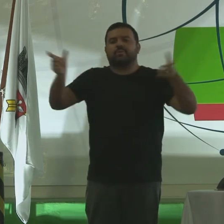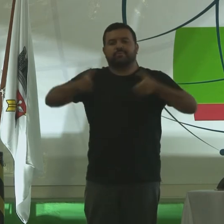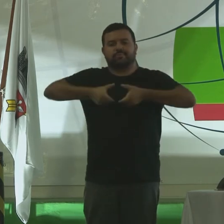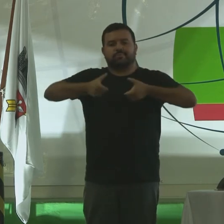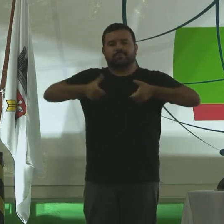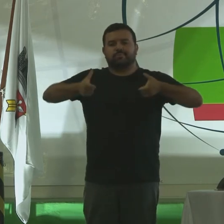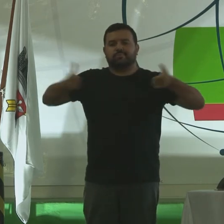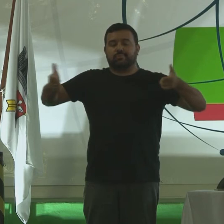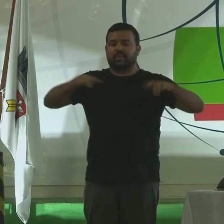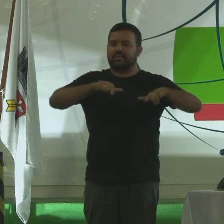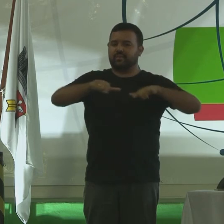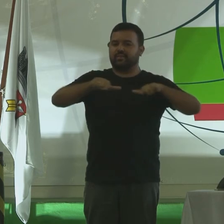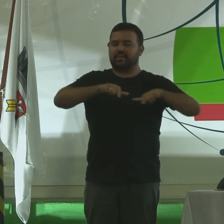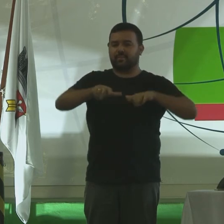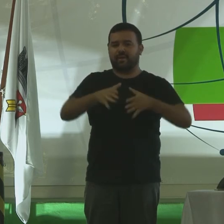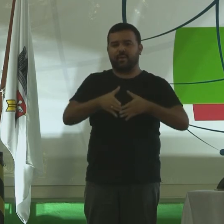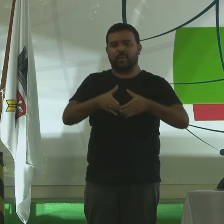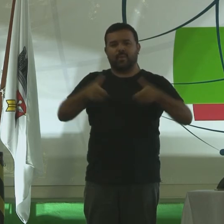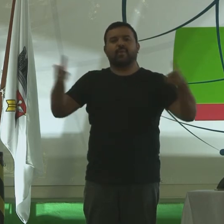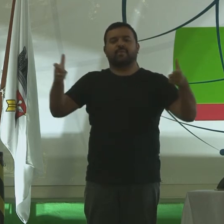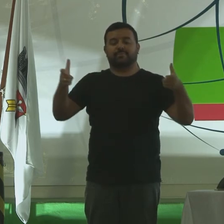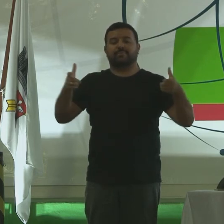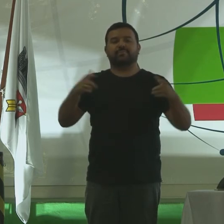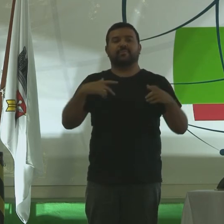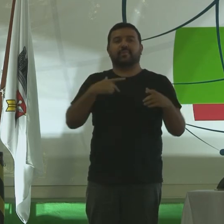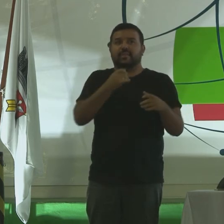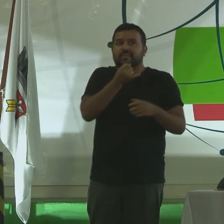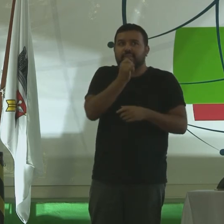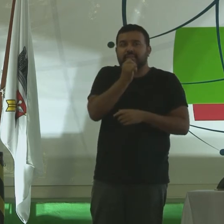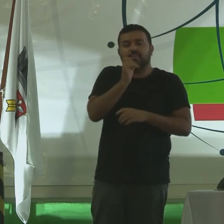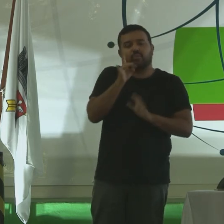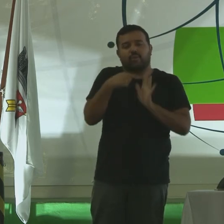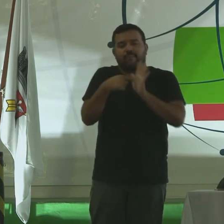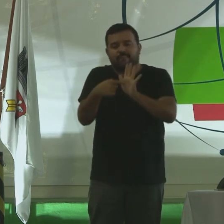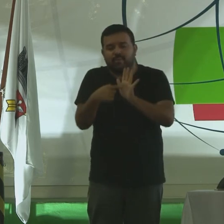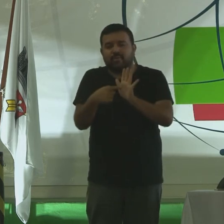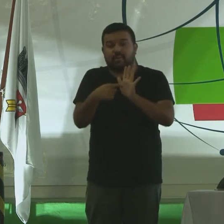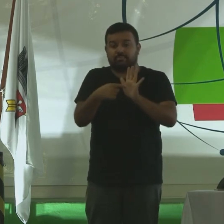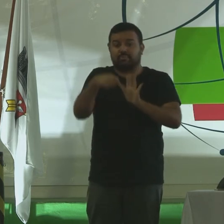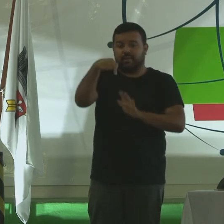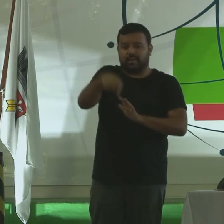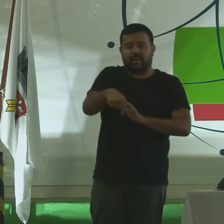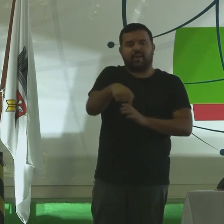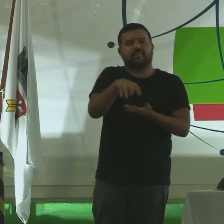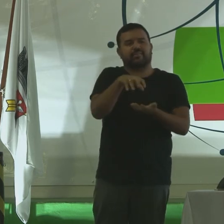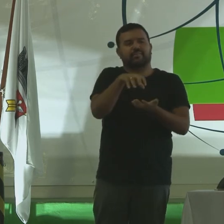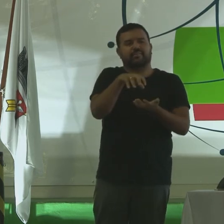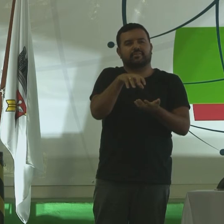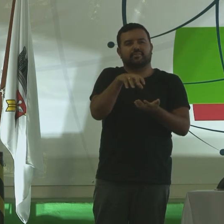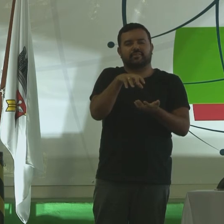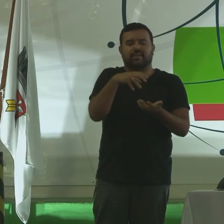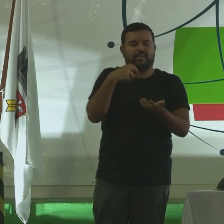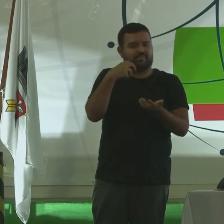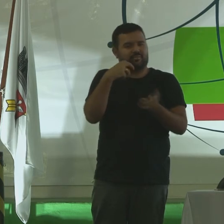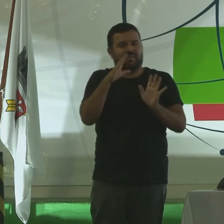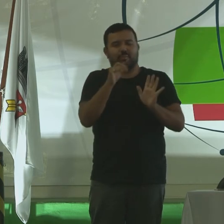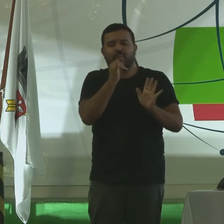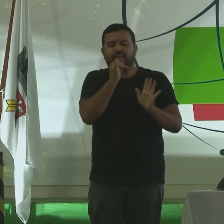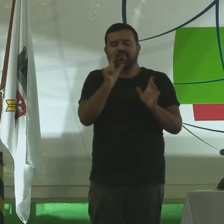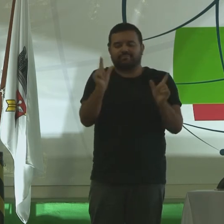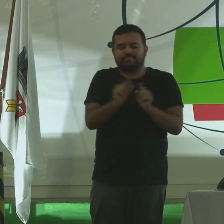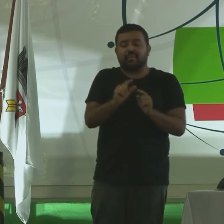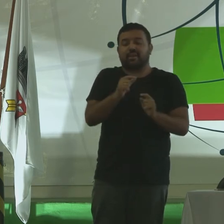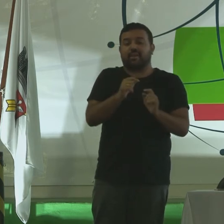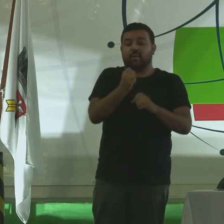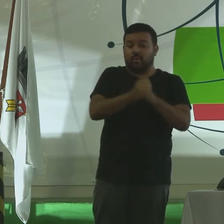trabalho ampliado. O número, timidamente, só por exemplo, né, que em Vitória, timidamente, a modo de dizer, né, que em